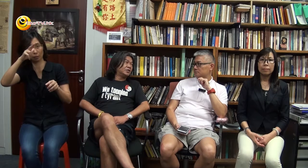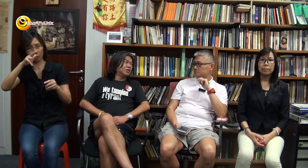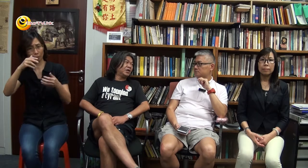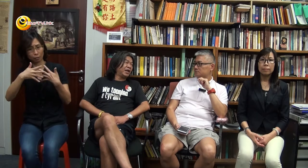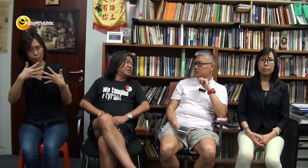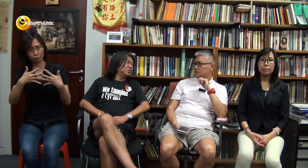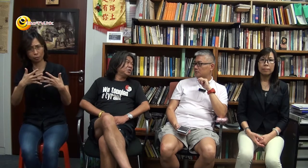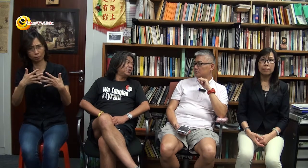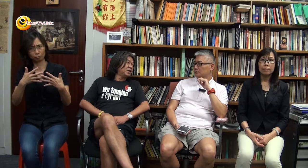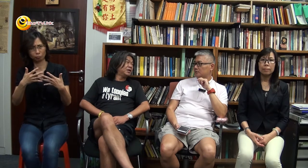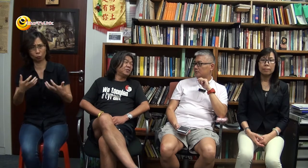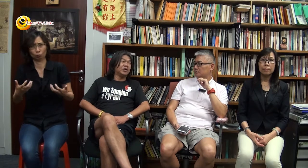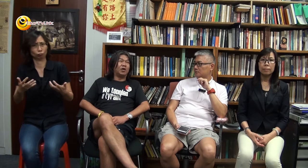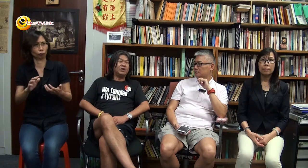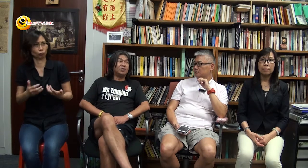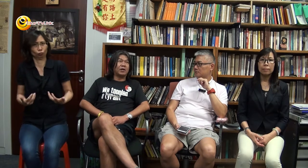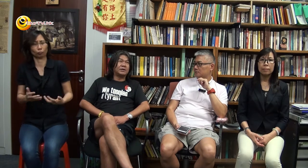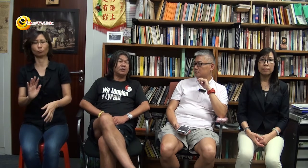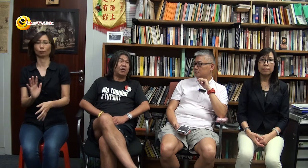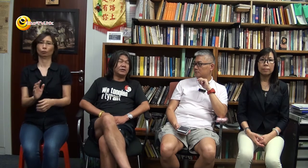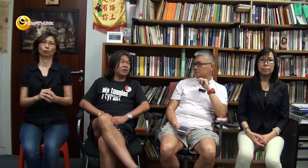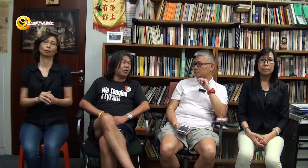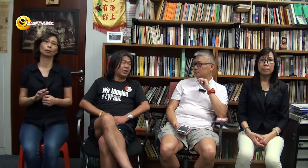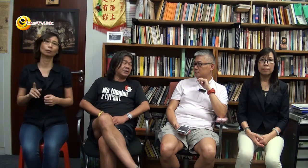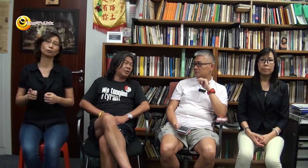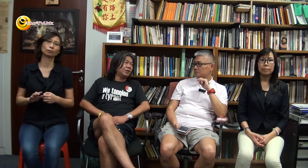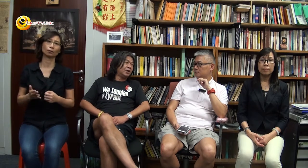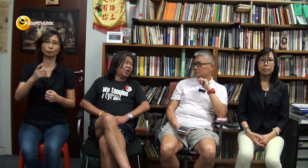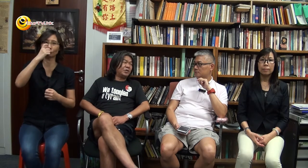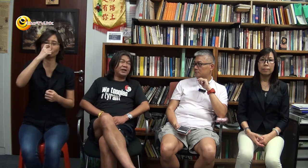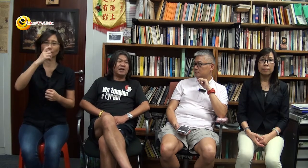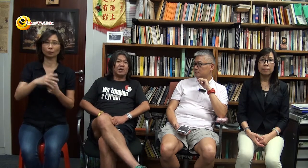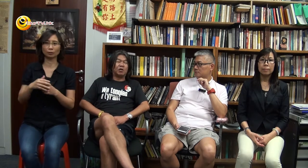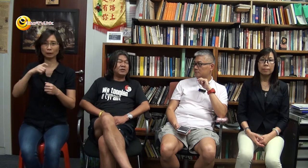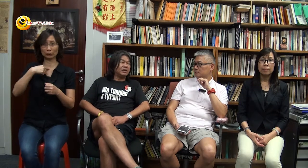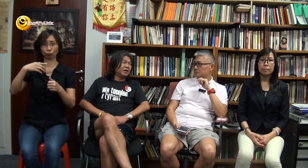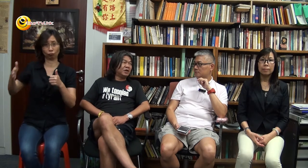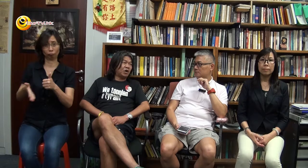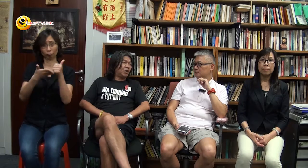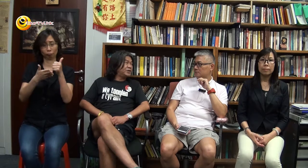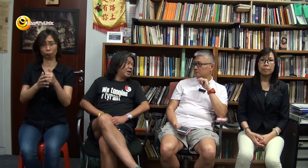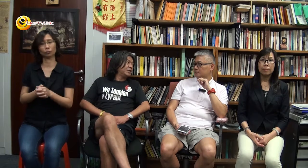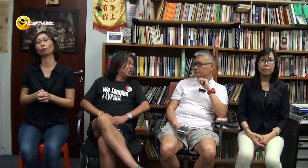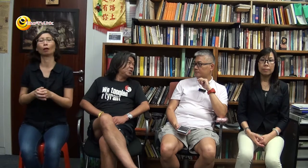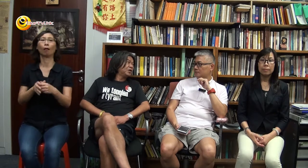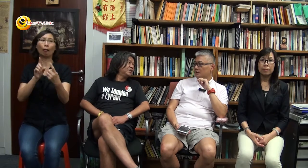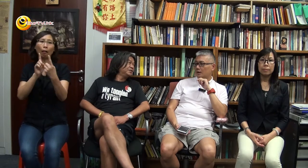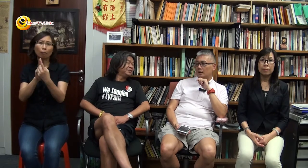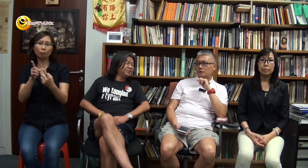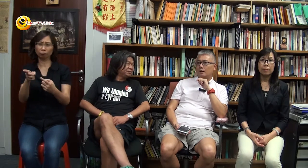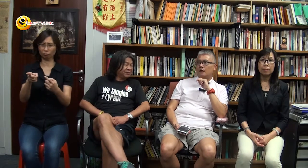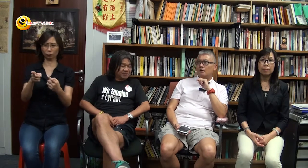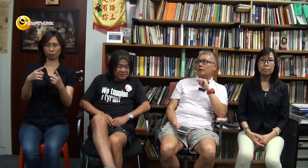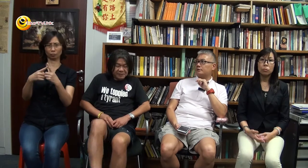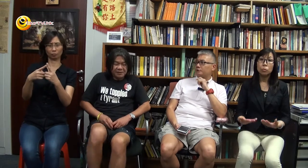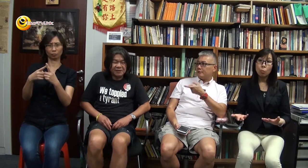即係老神在在幾朝元老啦。咁如果佢都要喐嘅時候，如果梁振英要喐佢嘅時候，好明顯即係話好似。對佢好似咁嘅人都要喐啦， 係